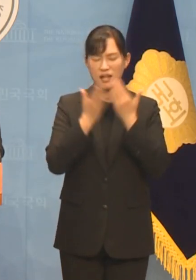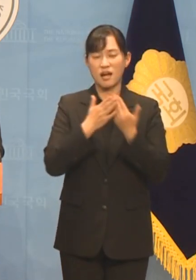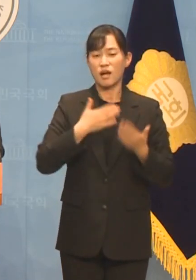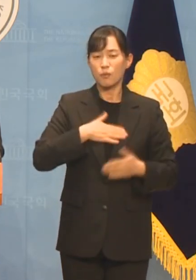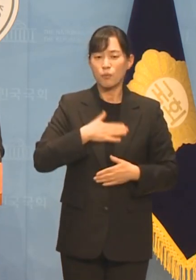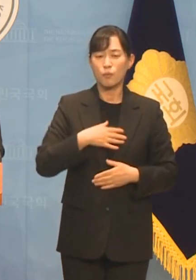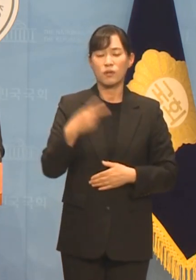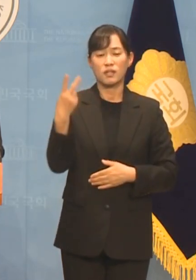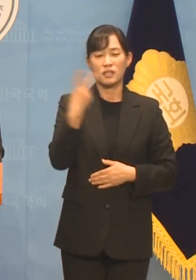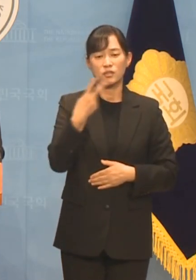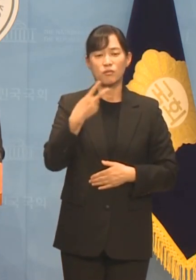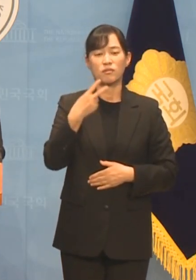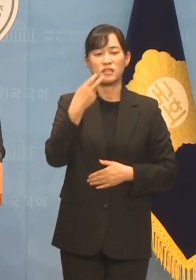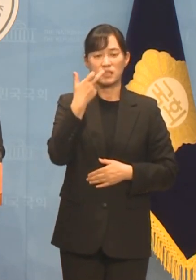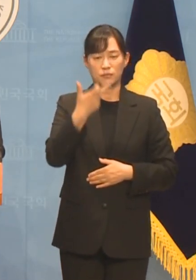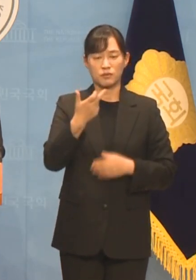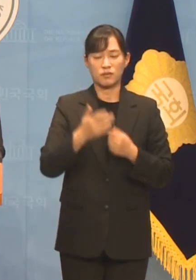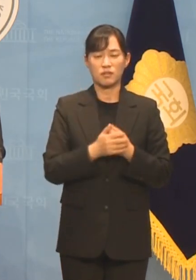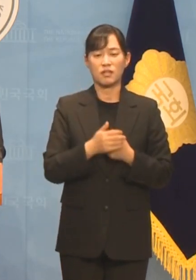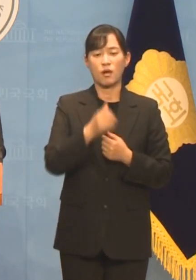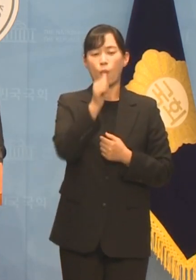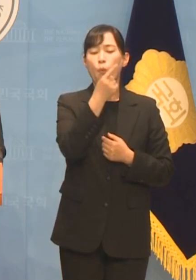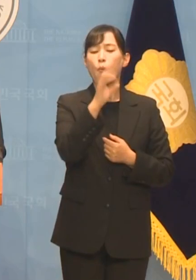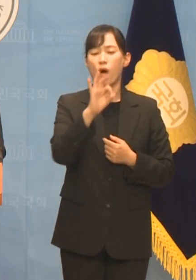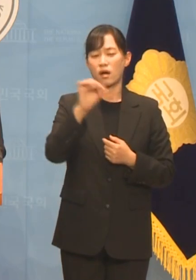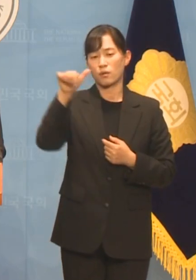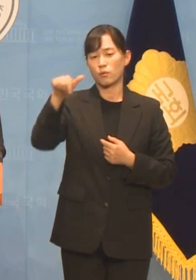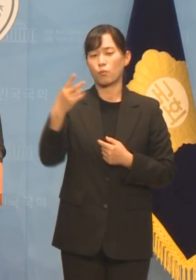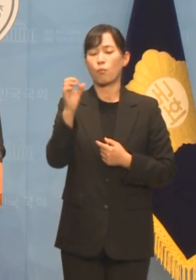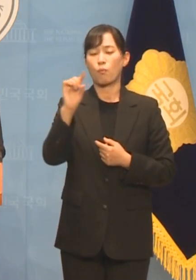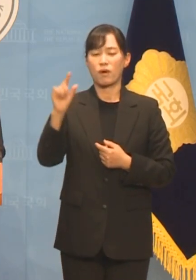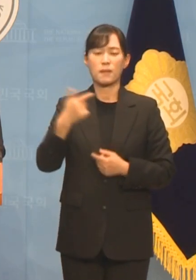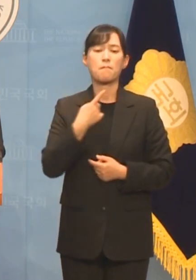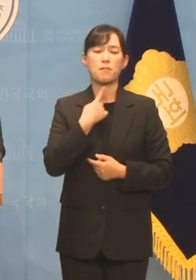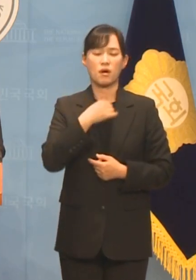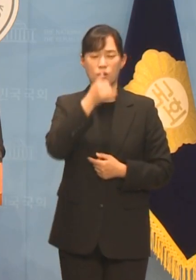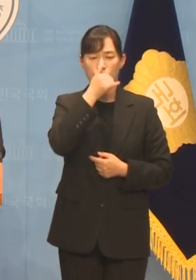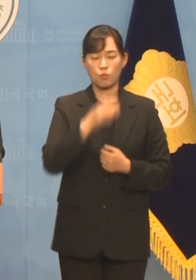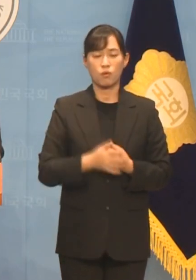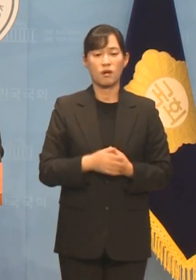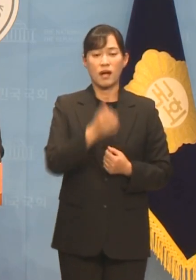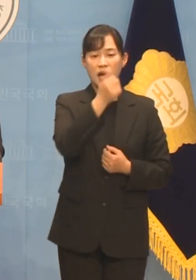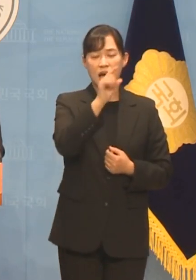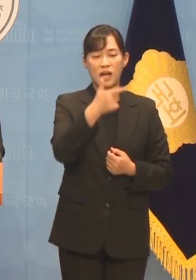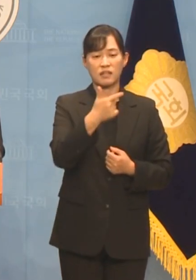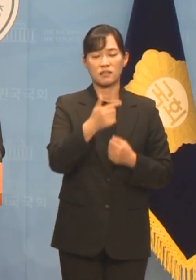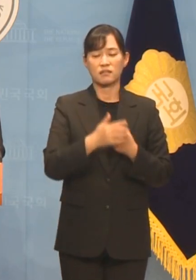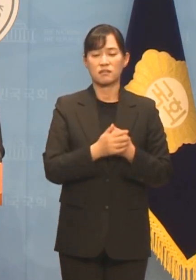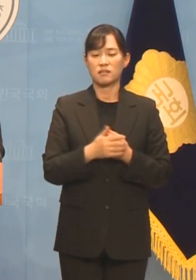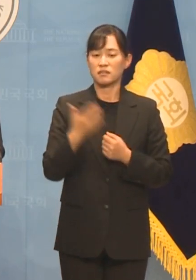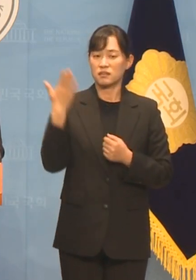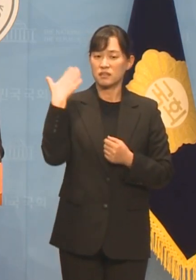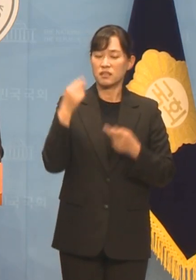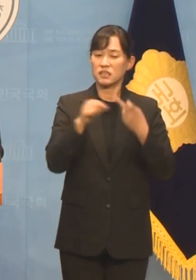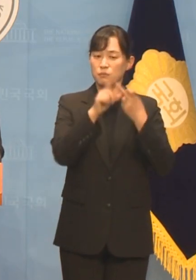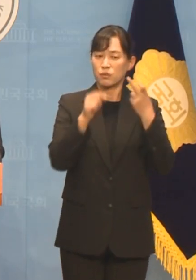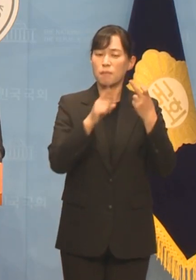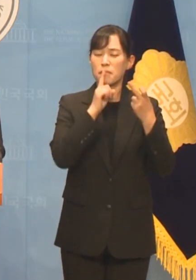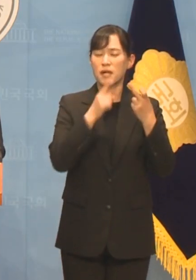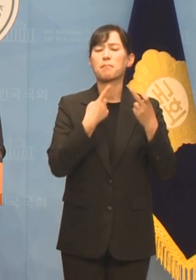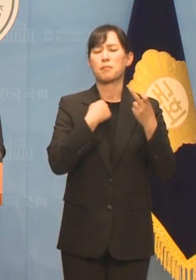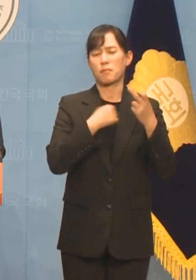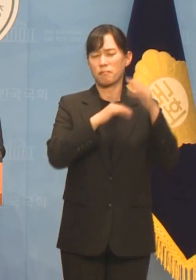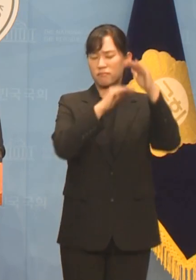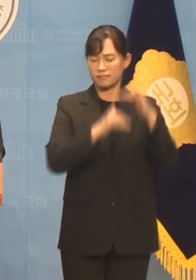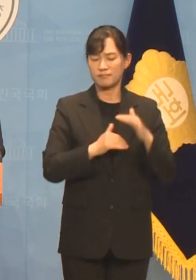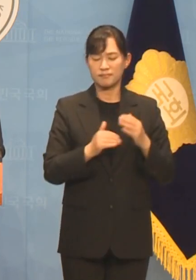2017년 황교안 권한대행이 취했던 입장이고 한덕수 씨가 지난 12월에 주장했던 내용이기도